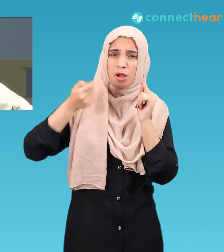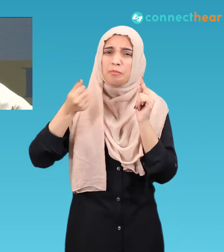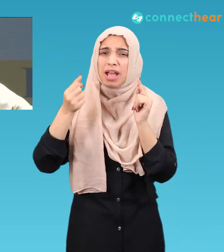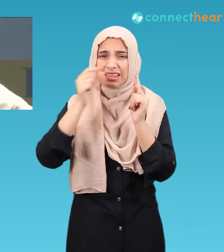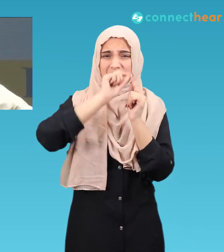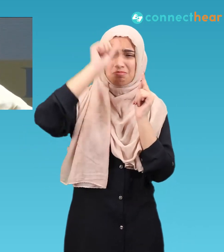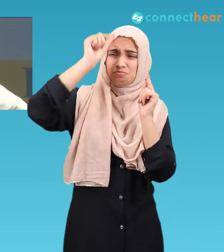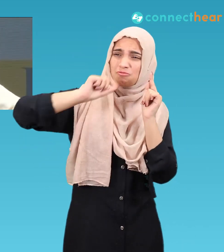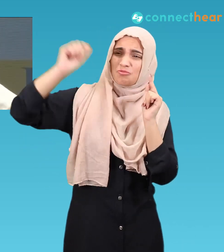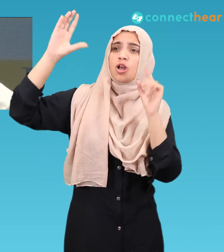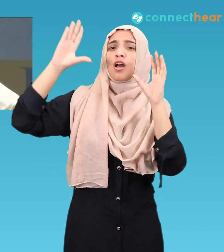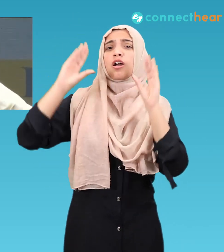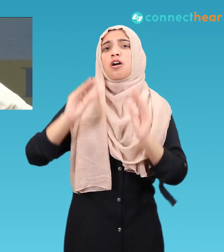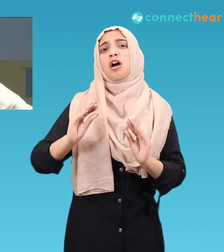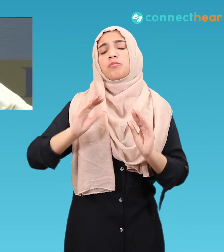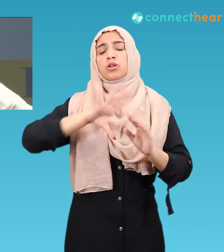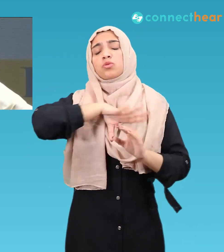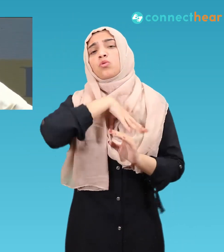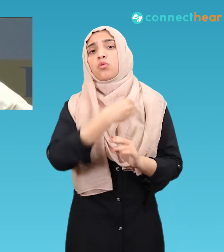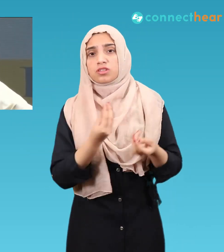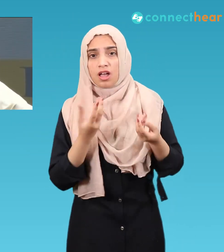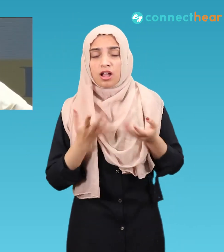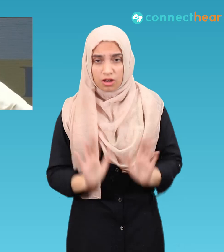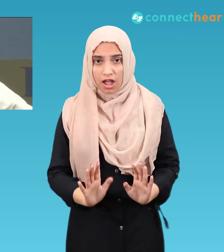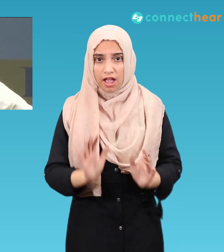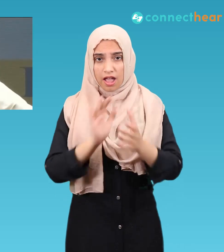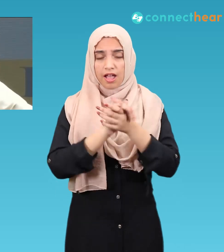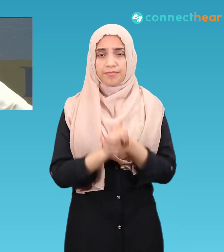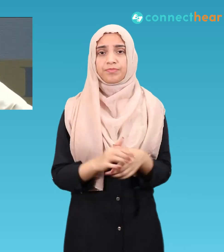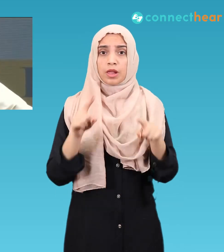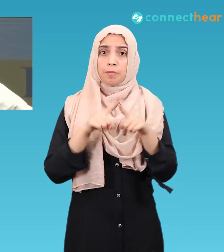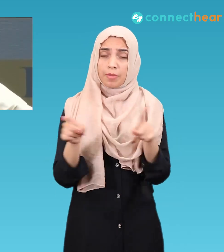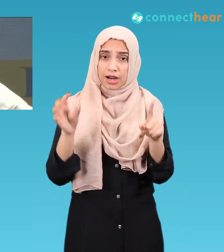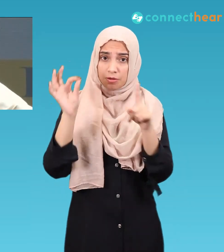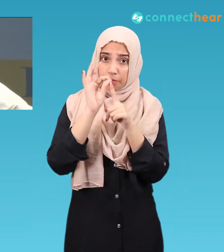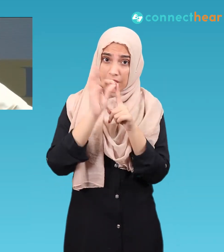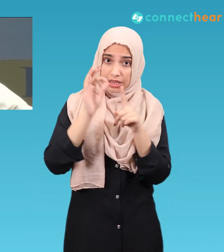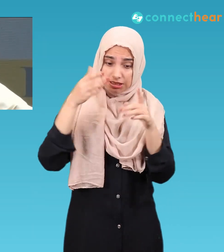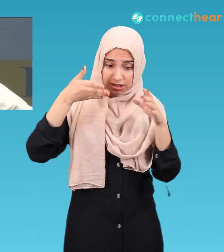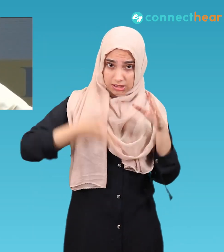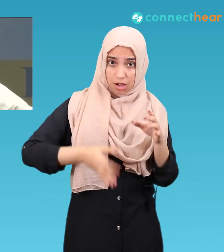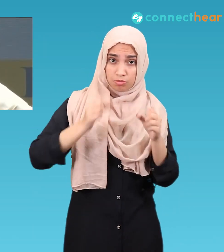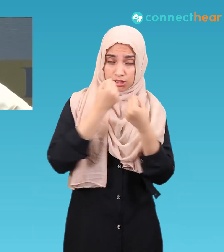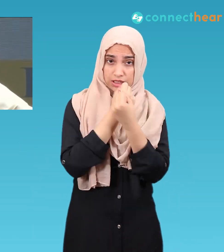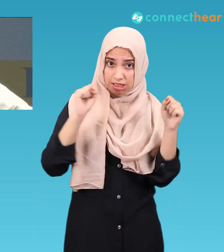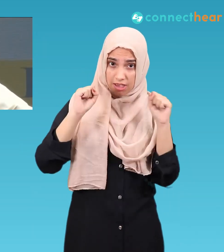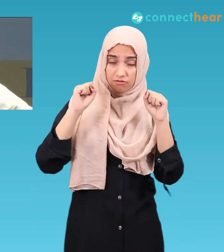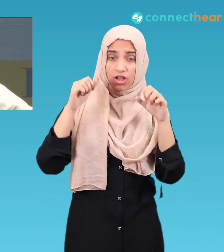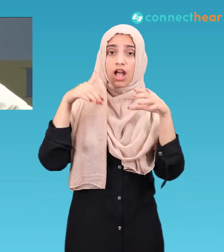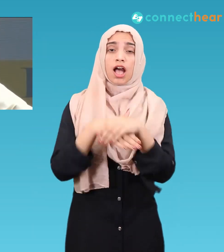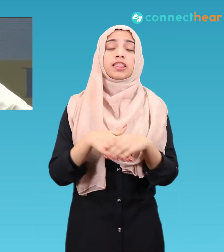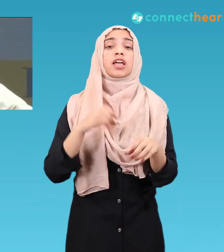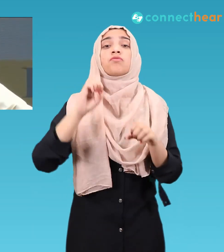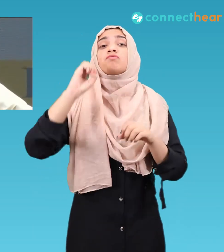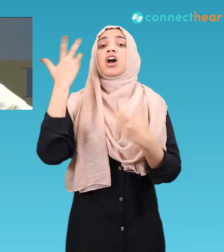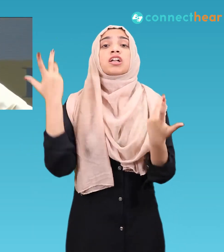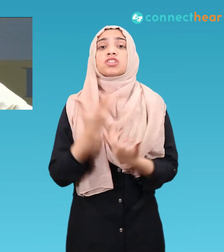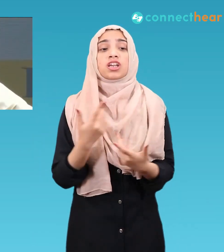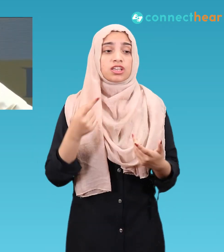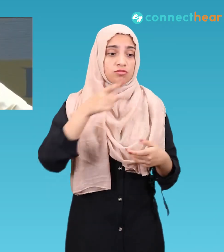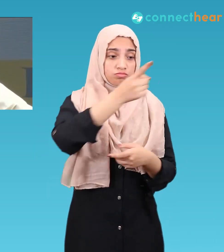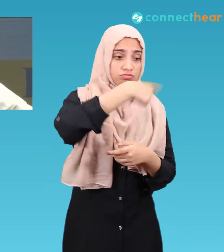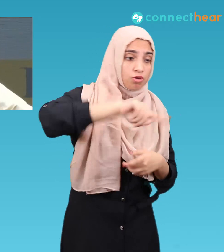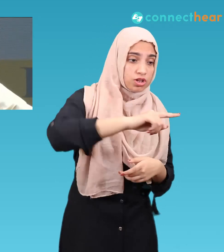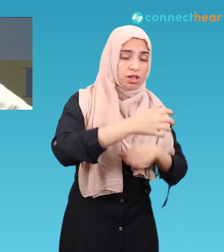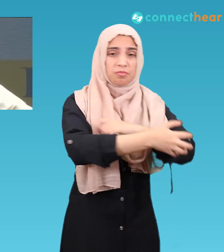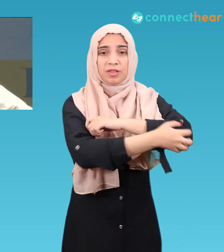معیشت کو نقصان پہنچا، اگر پاکستان آج بچا ہوا ہے تو اس کی سب سے بڑی وجہ ہماری کنسٹرکشن کی انڈسٹری ہے، جو